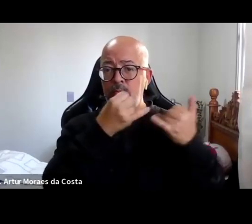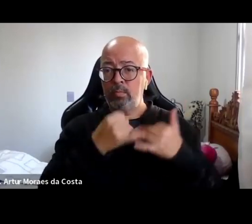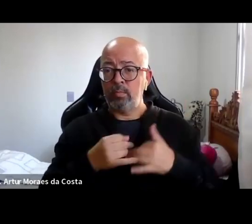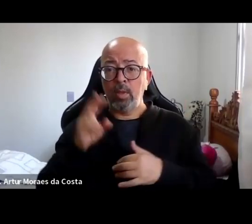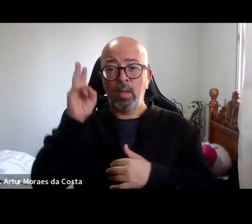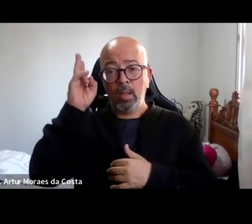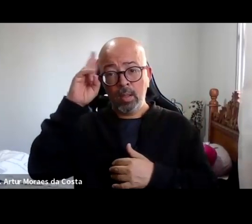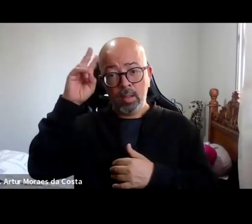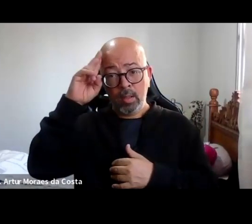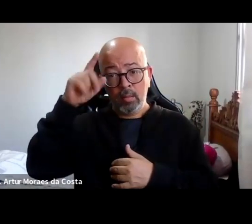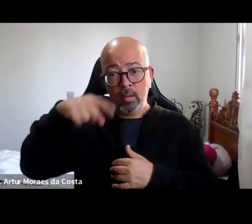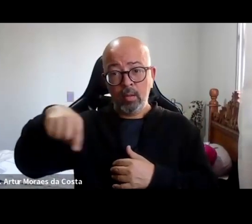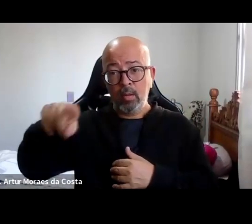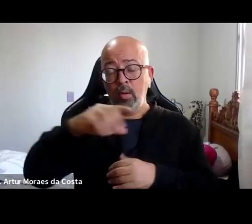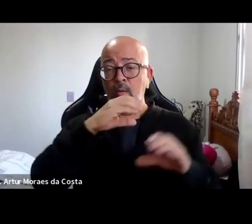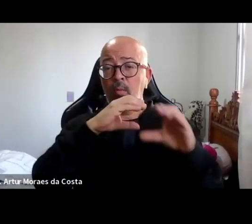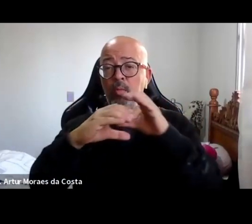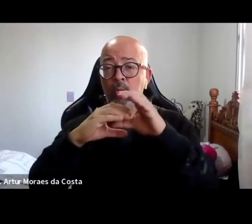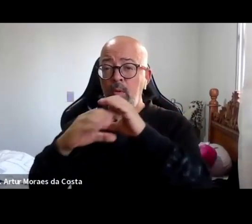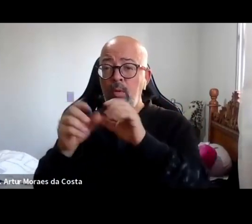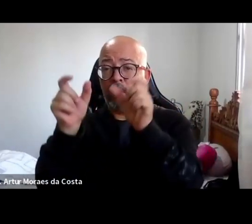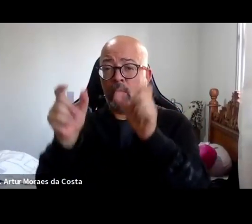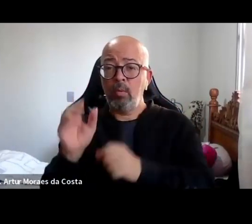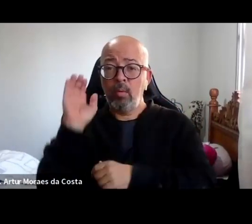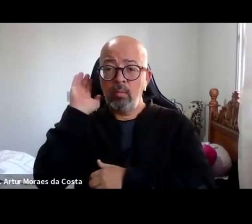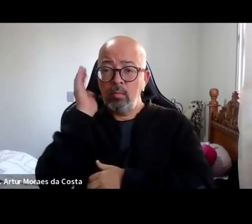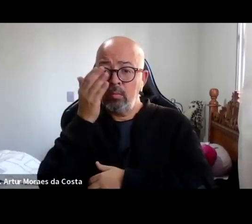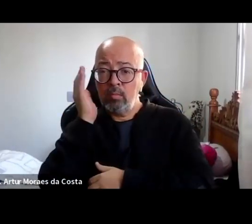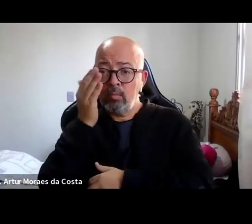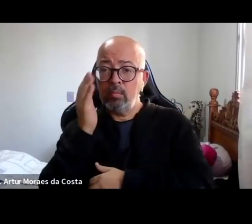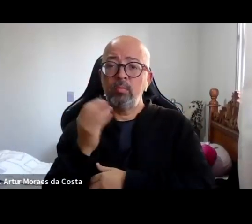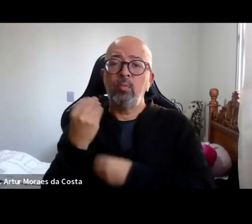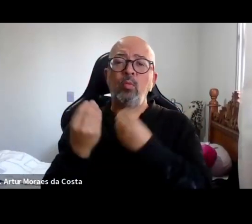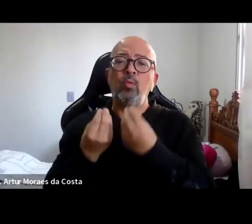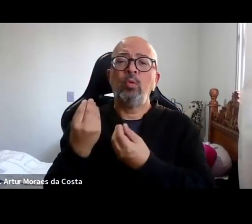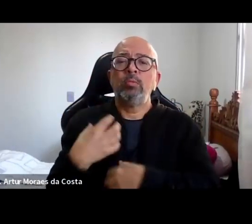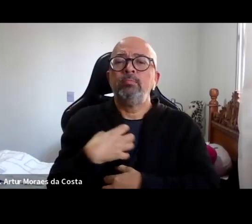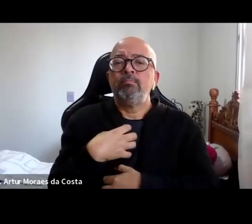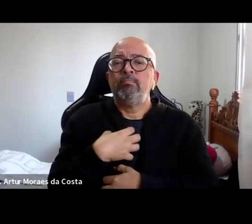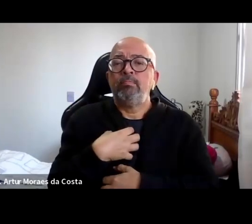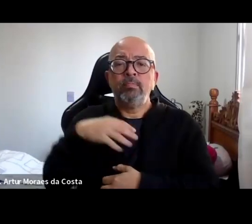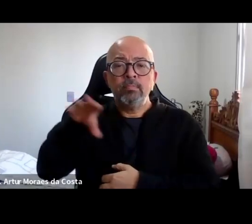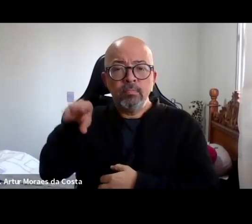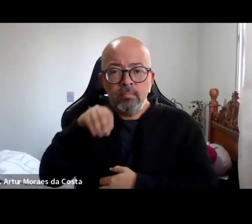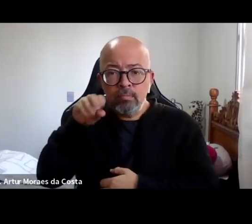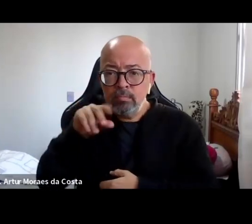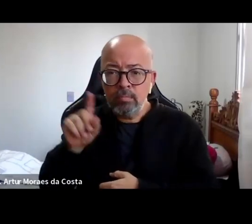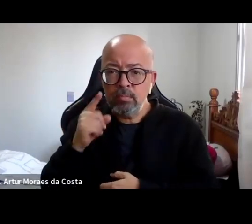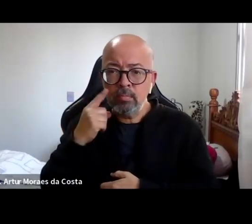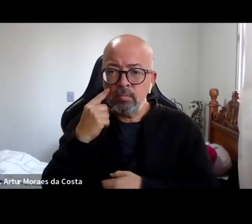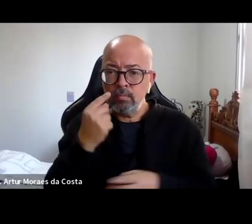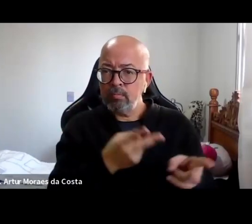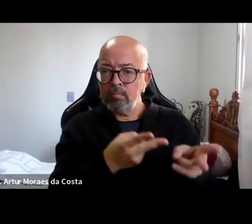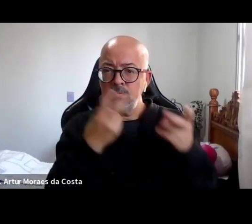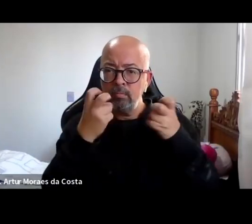intenciones lo no verbal sí eh Y muchas veces eh voy a referirme un poco más adelante a eso con un